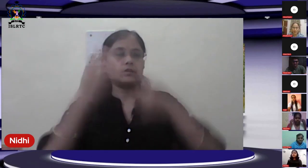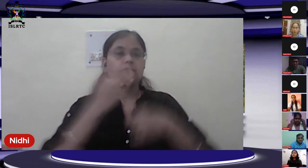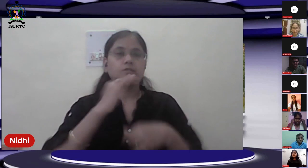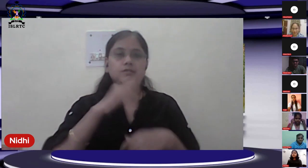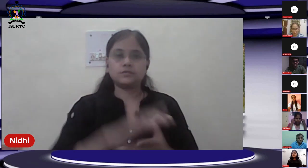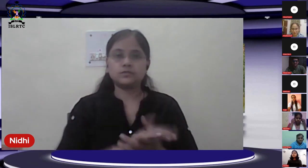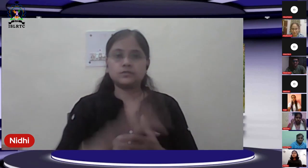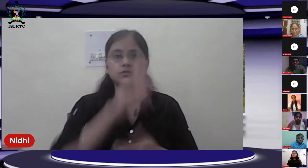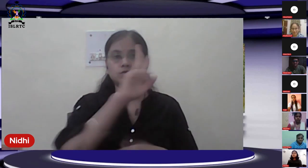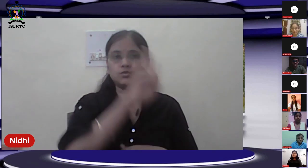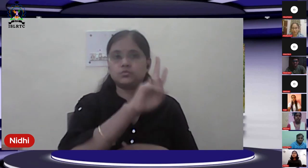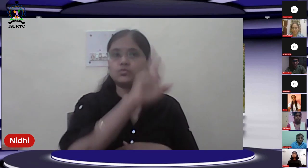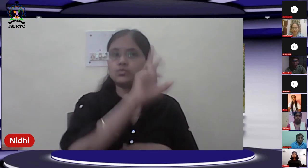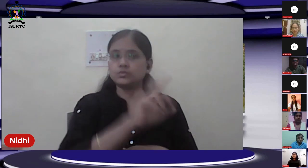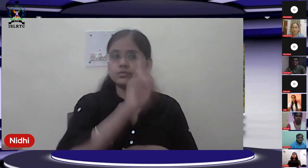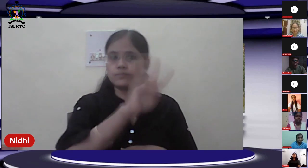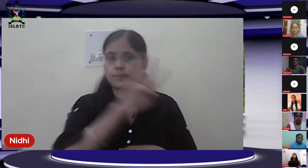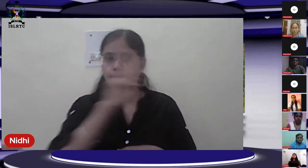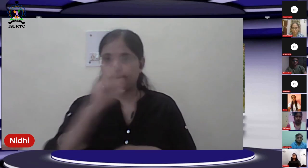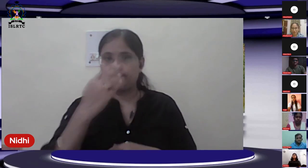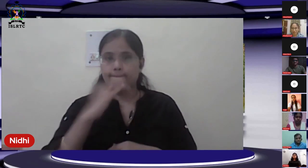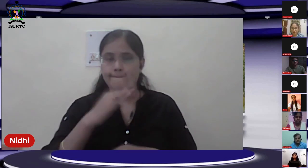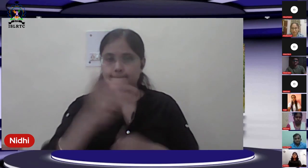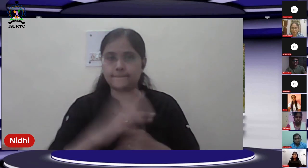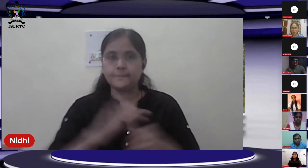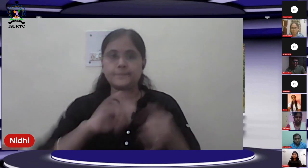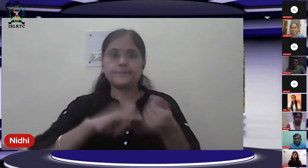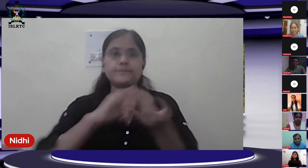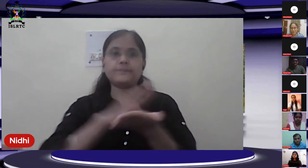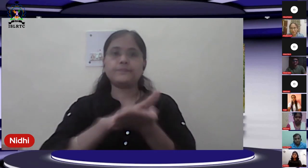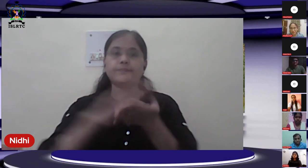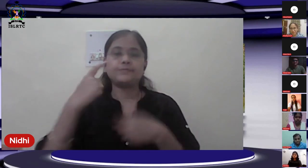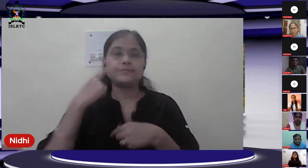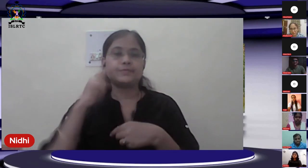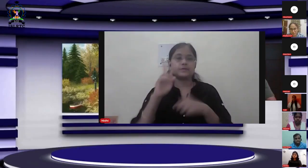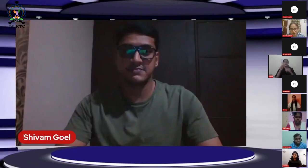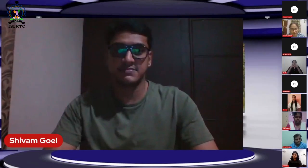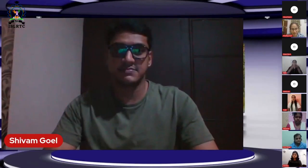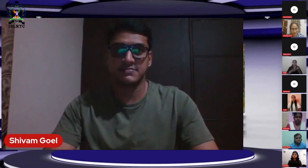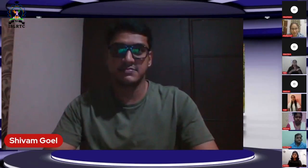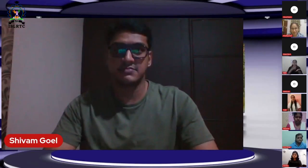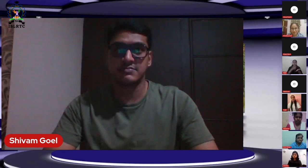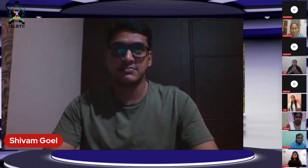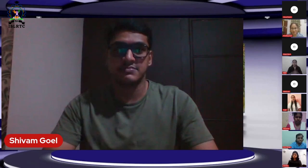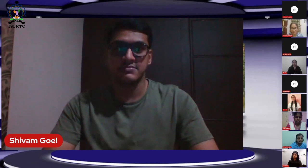2020-22 बैच। शिवम गोयल अरुण जी, प्लीज शिवम को स्पॉटलाइट